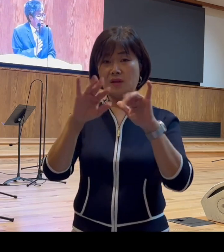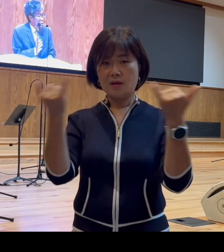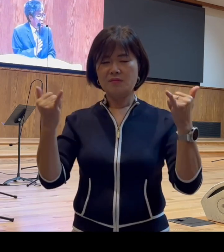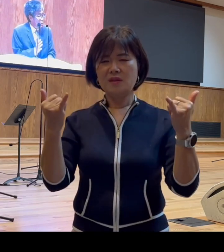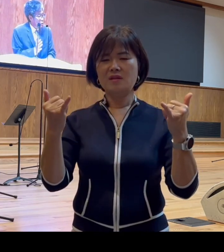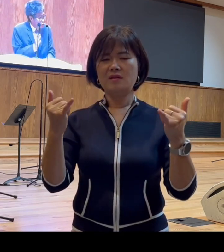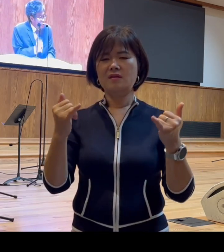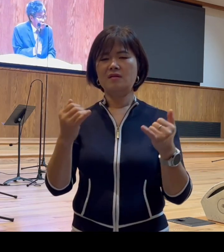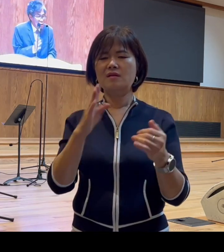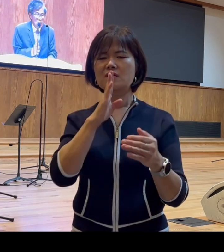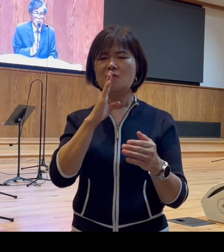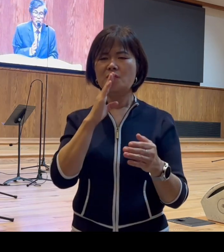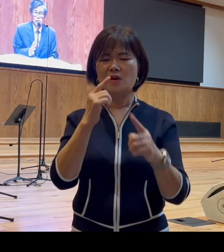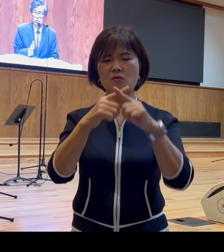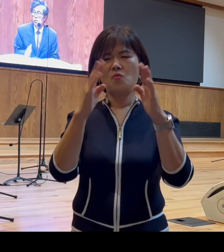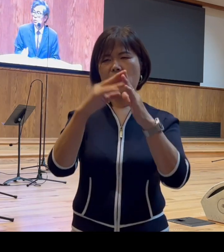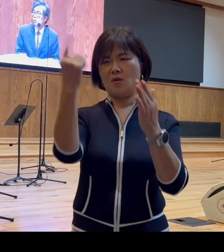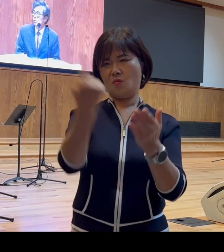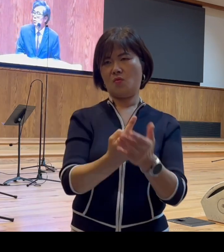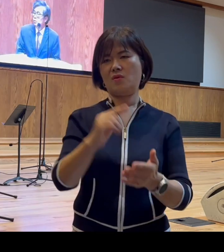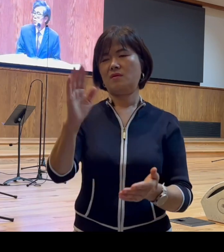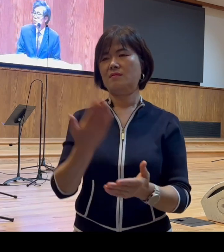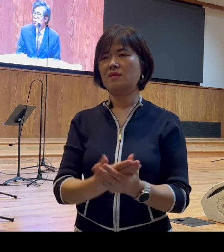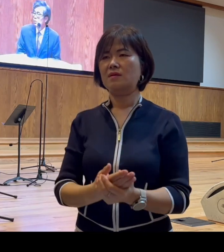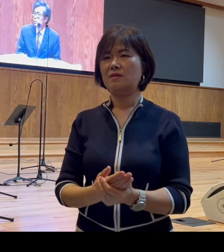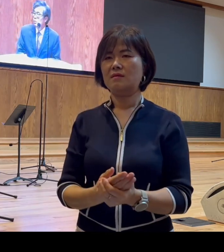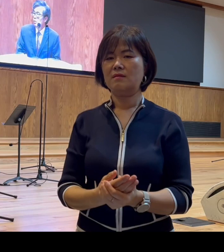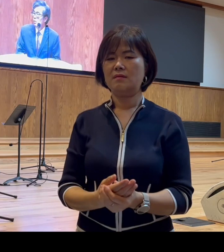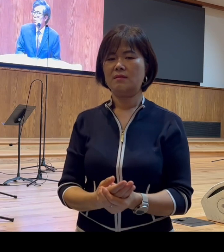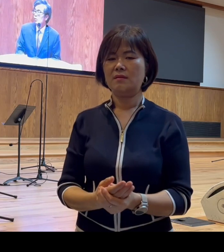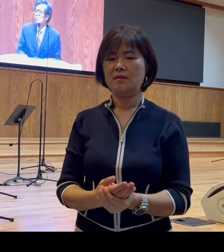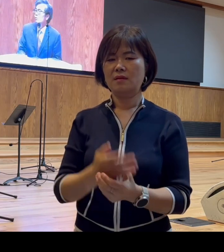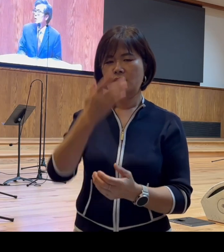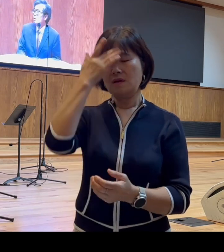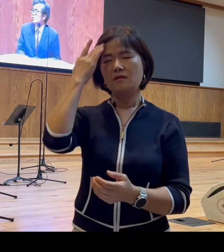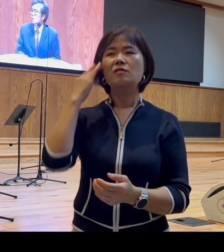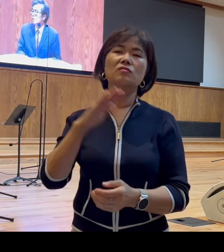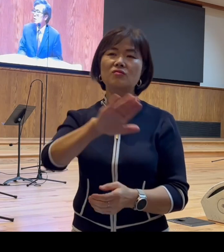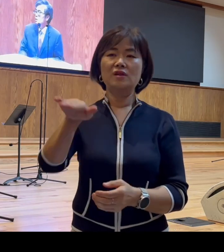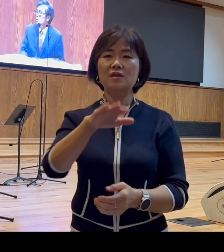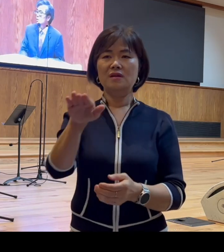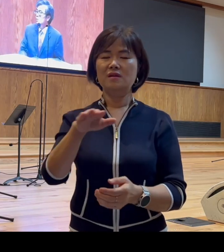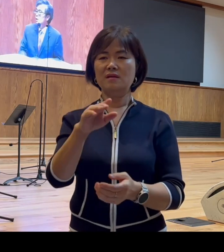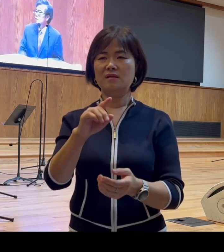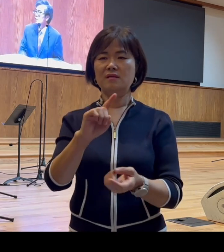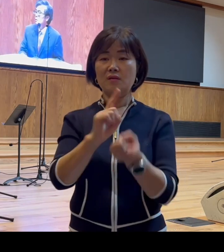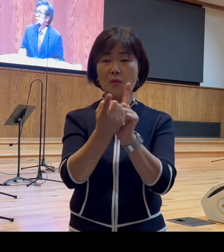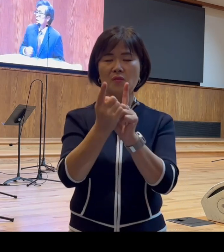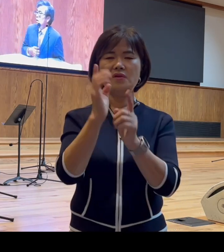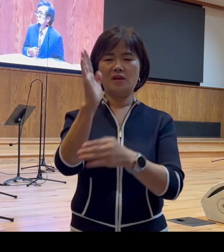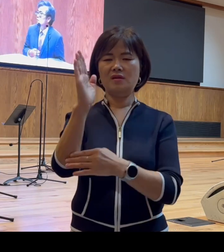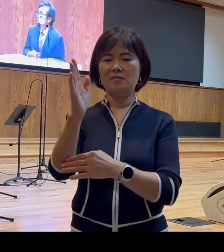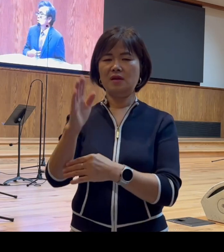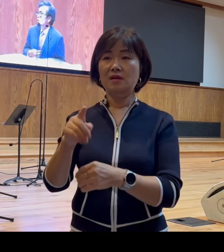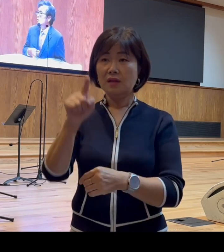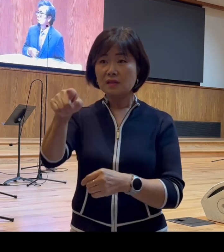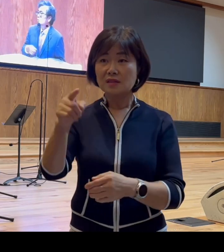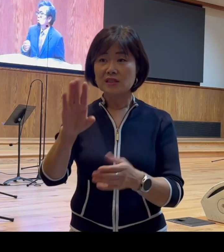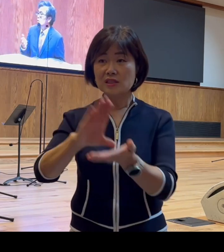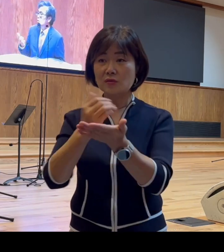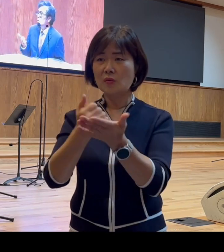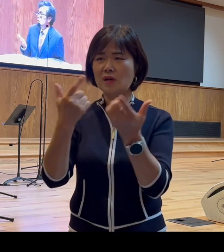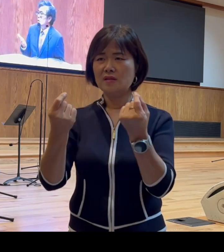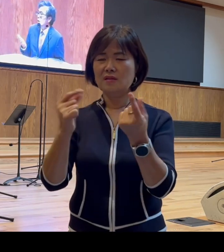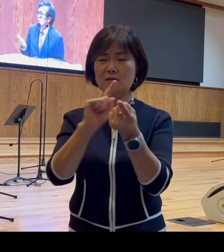성도들이 서슴없이 이 말을 할 수 있었어요. 근데 우리끼리 얘기지만, 우리가 지금 당신은